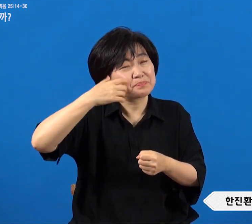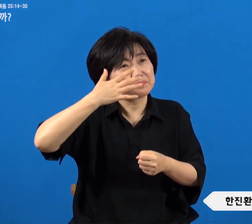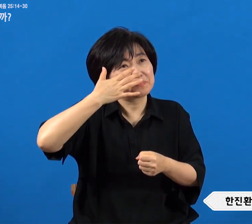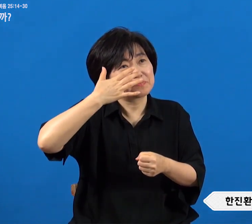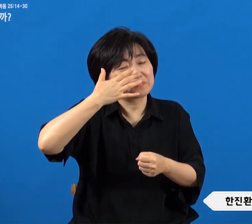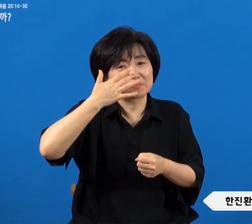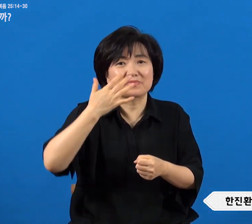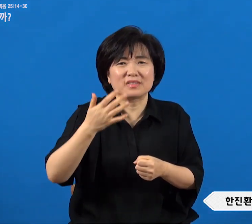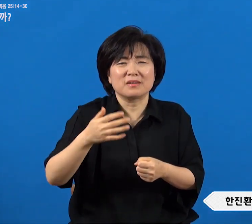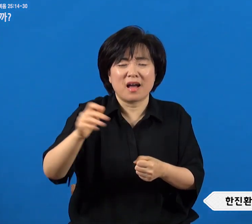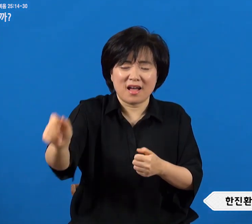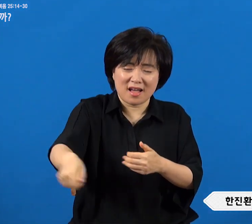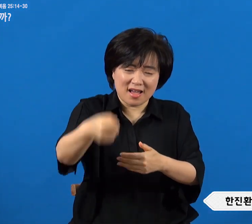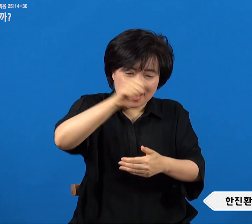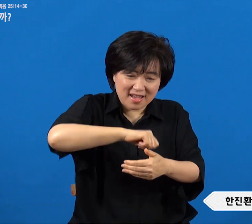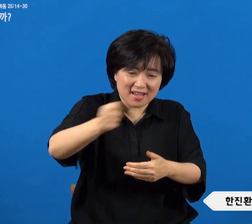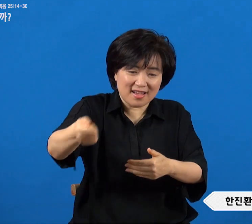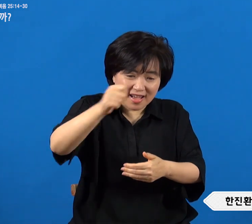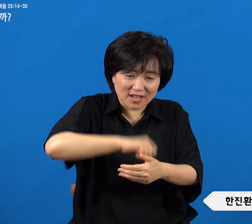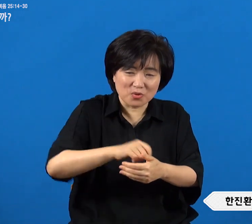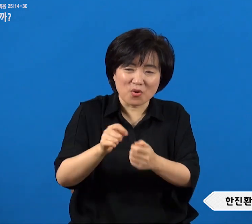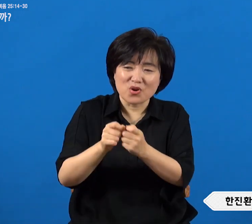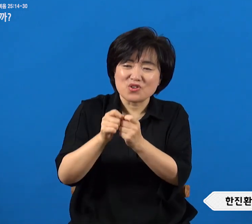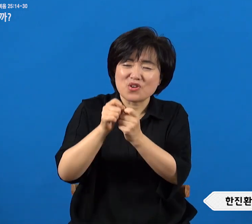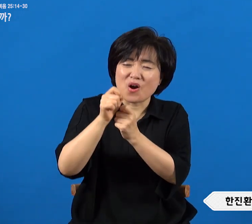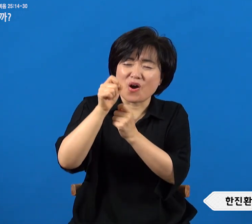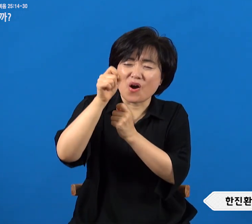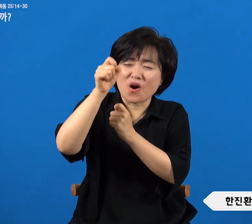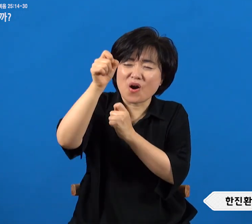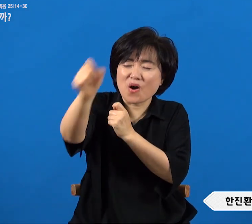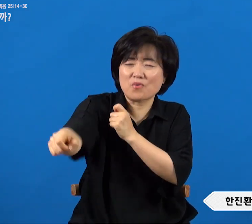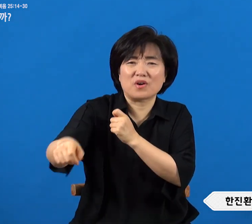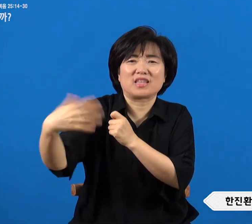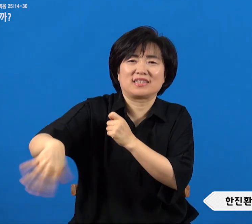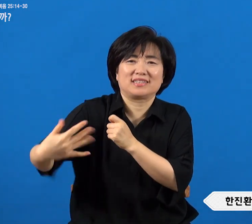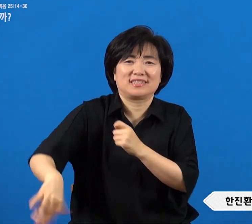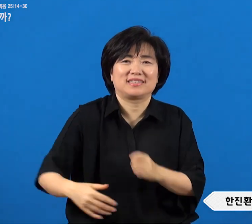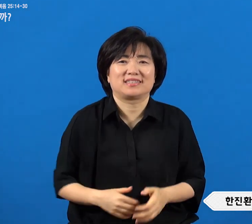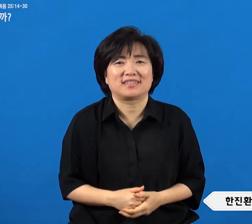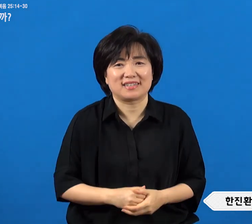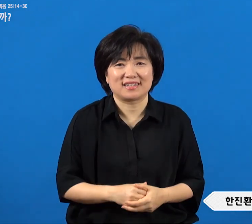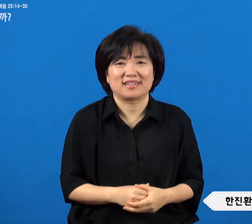걸려서 다 퍼내어도 영원은 아직 시작도 하지 않았습니다.